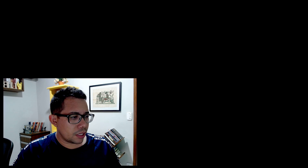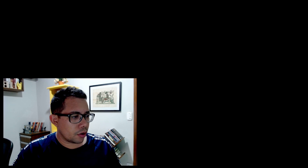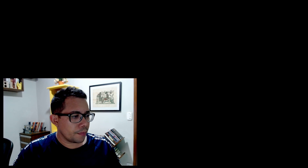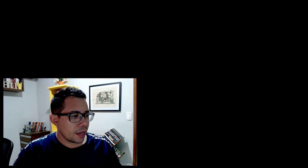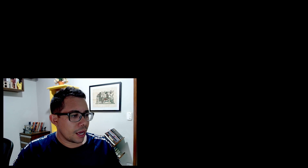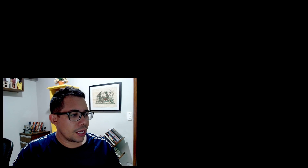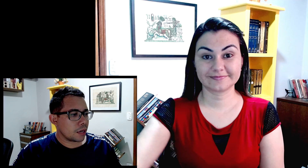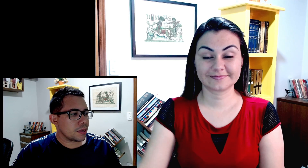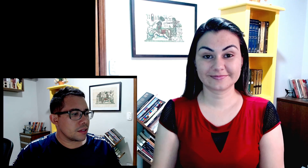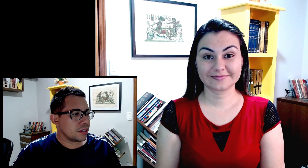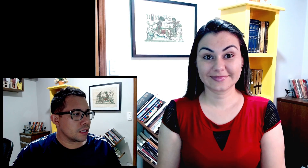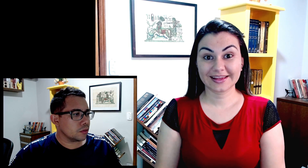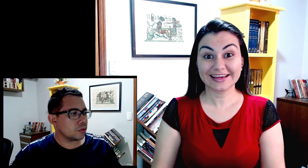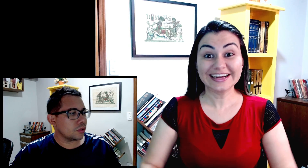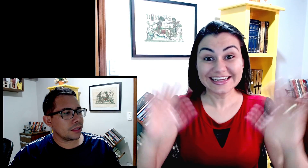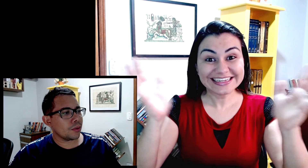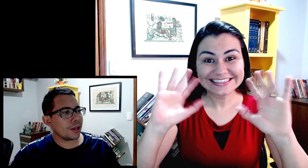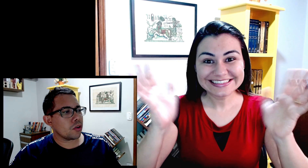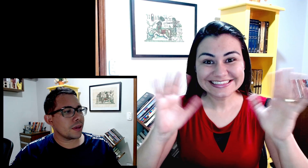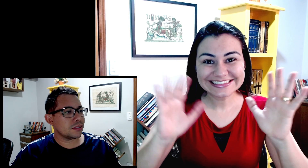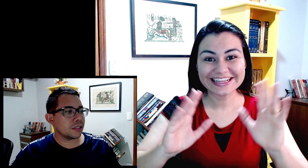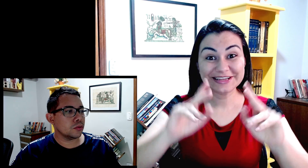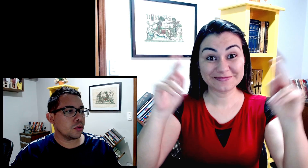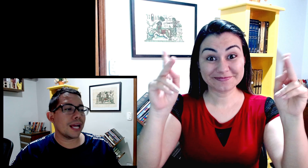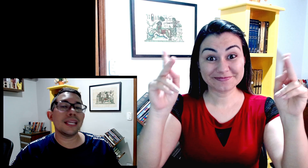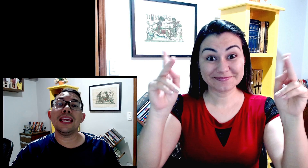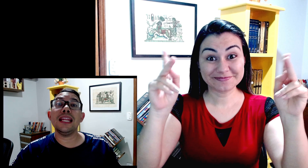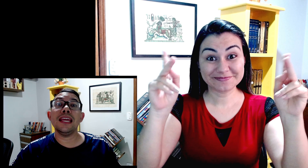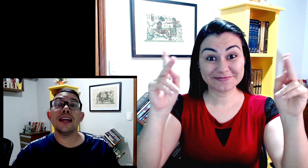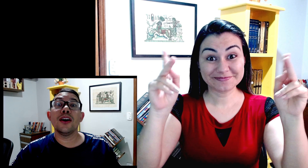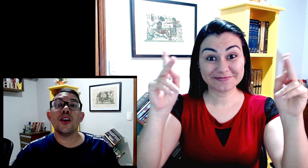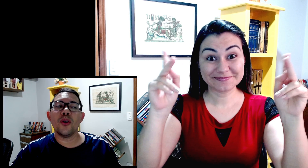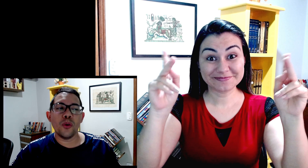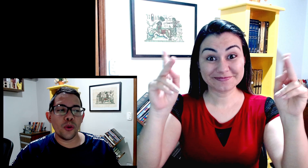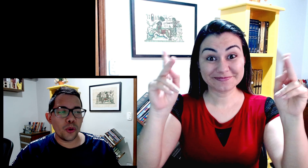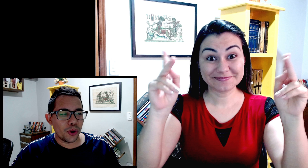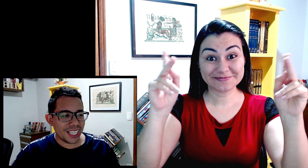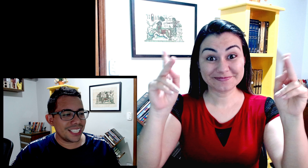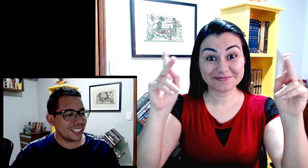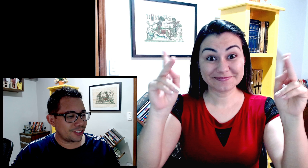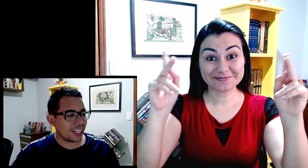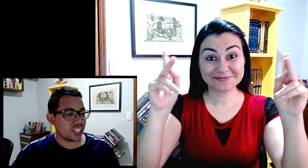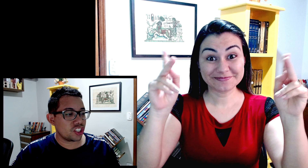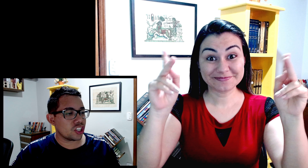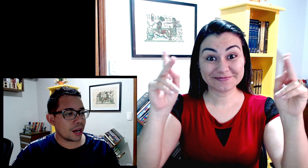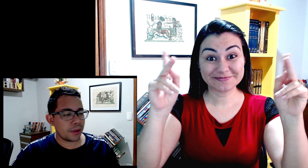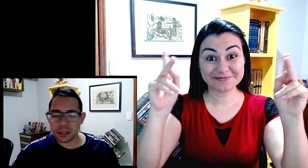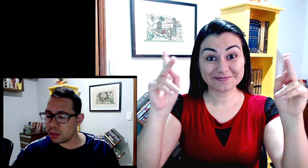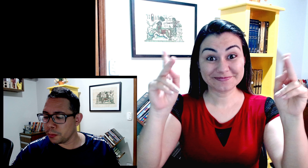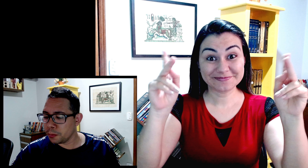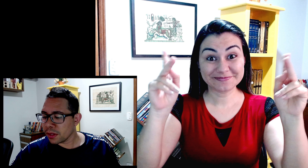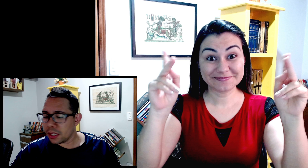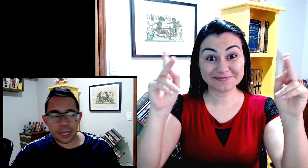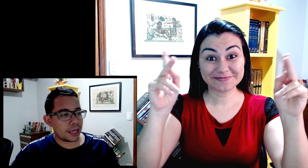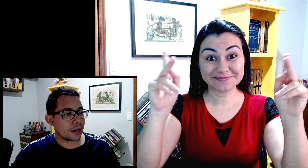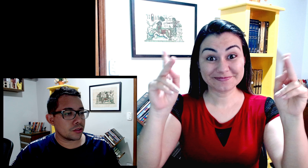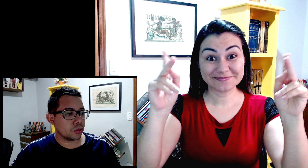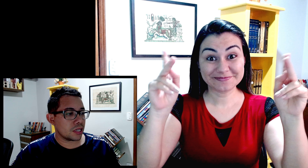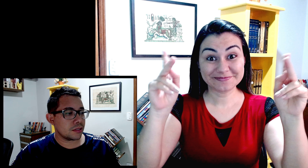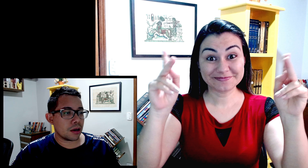ó, aqui é iniciando, né? Então ela começa dando aquele oi. Isso aí a gente já aprendeu nas outras aulas,